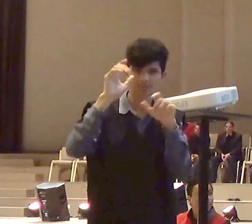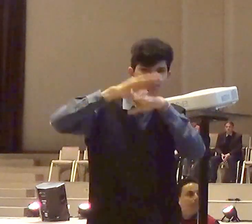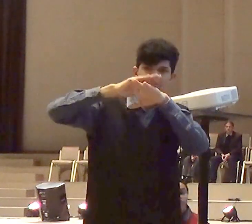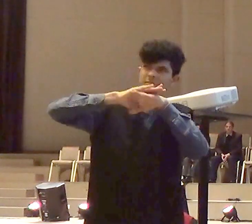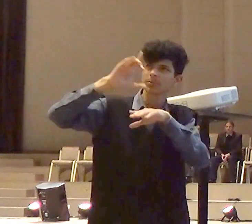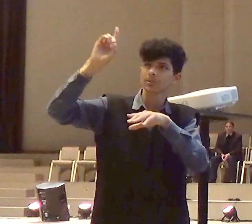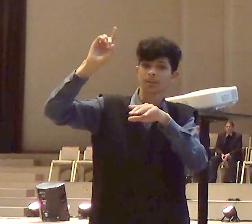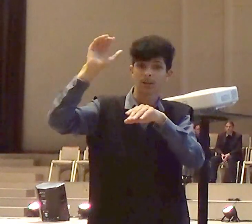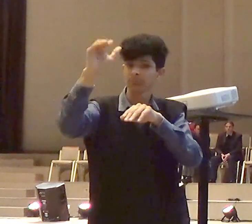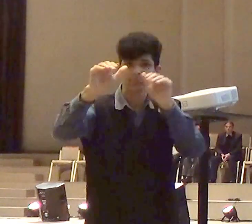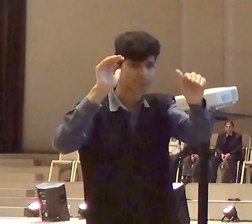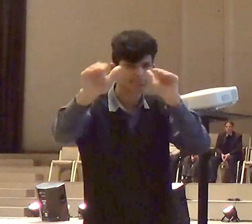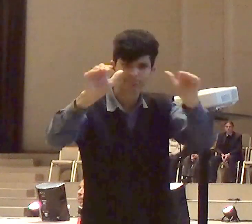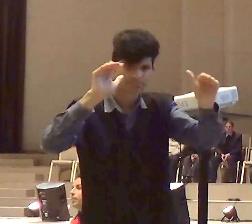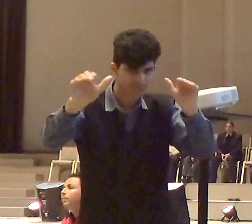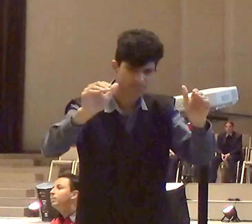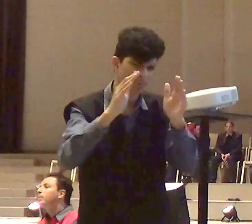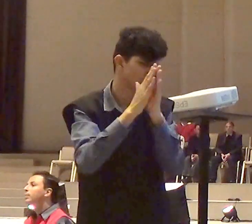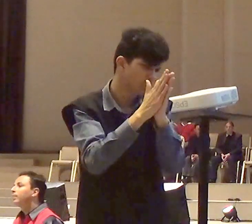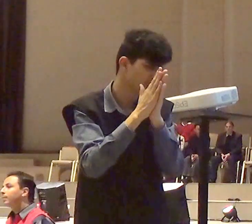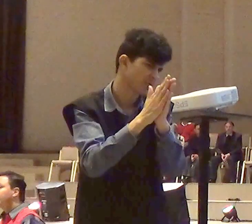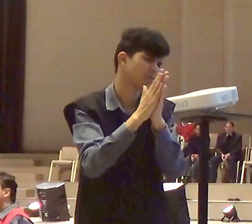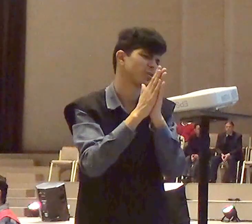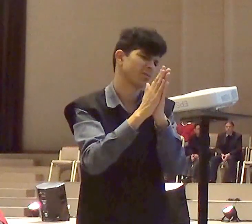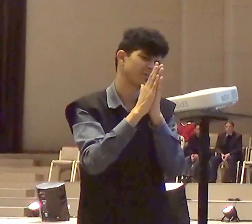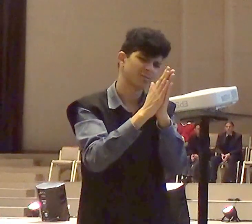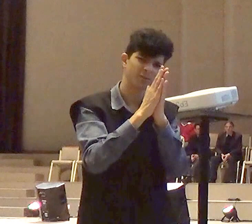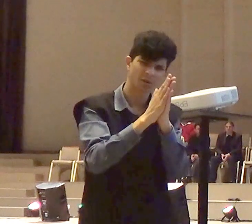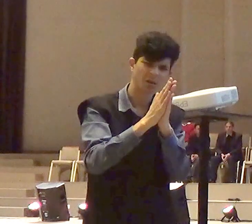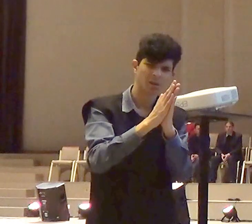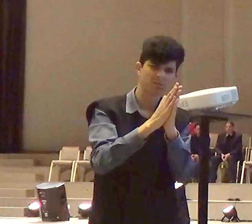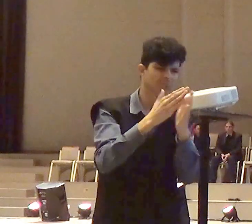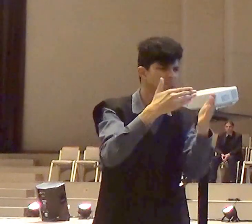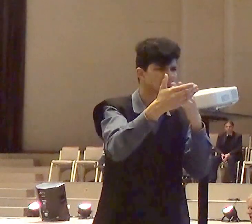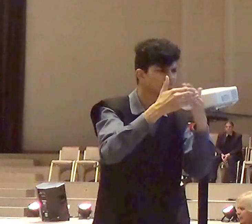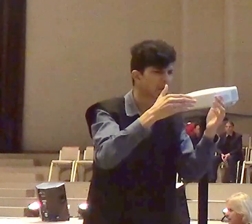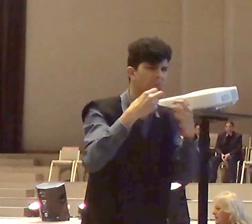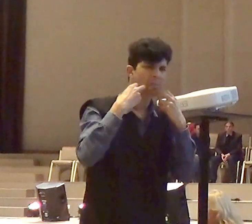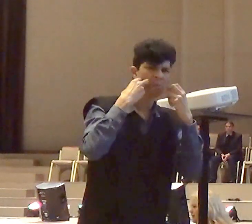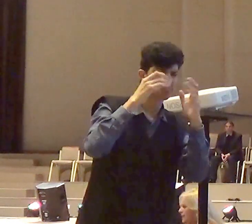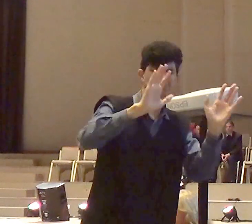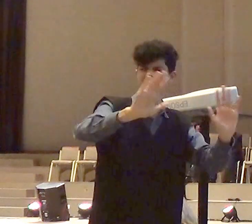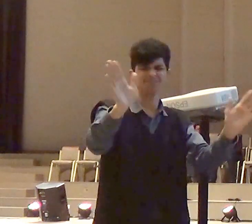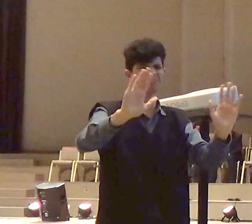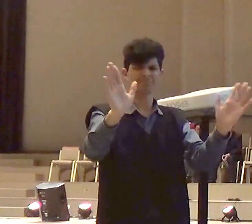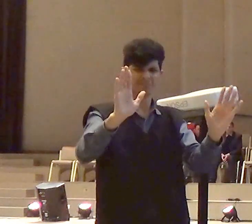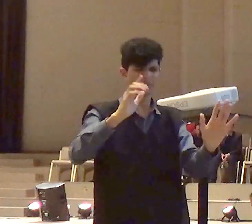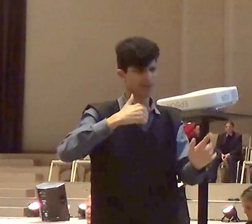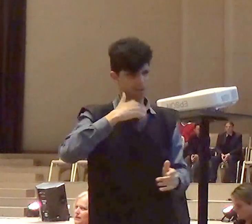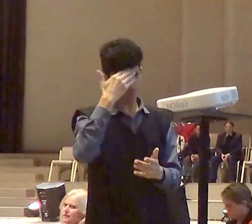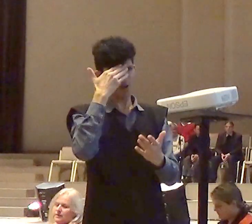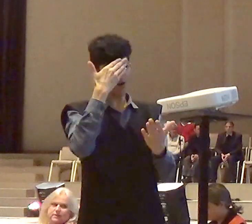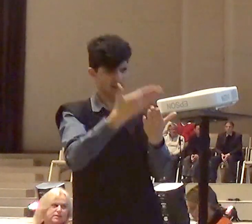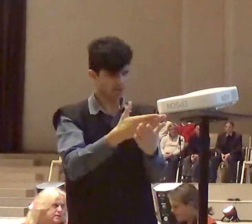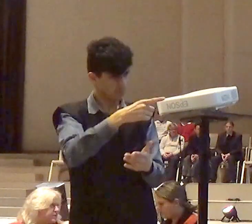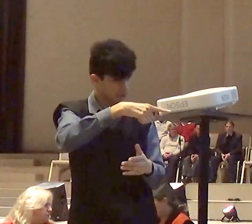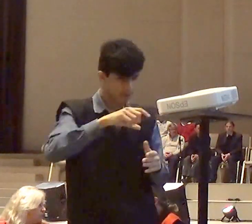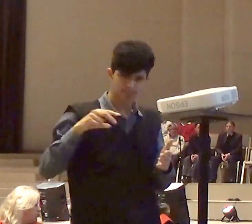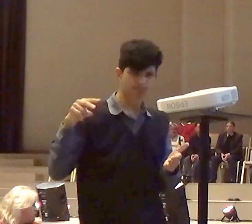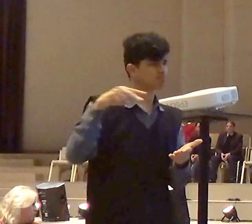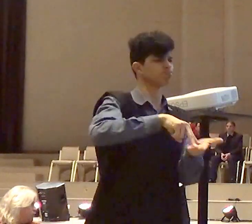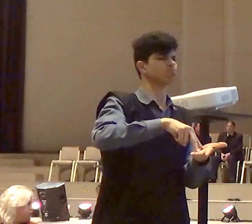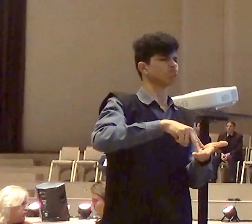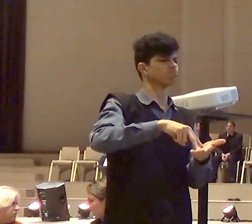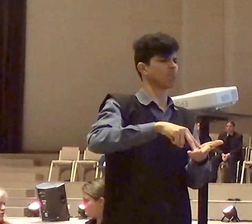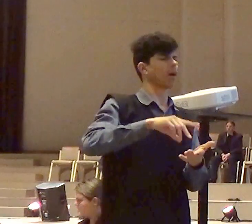chamou vem para cá em nome de Jesus seja você quem for eu creio que Deus te trouxe aqui